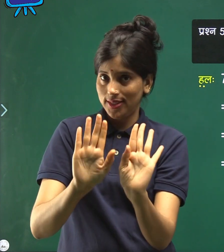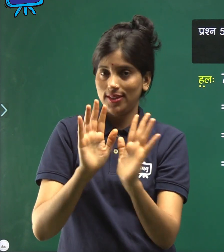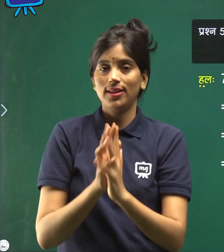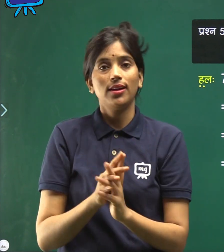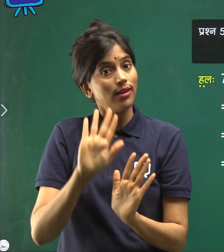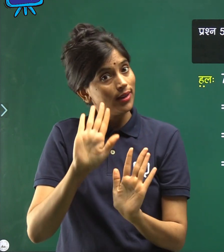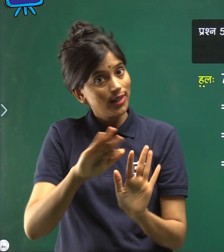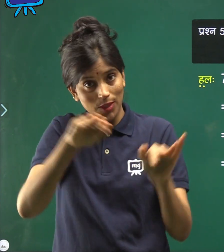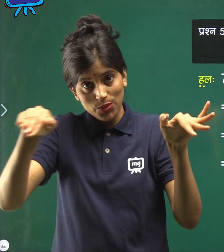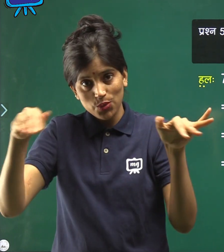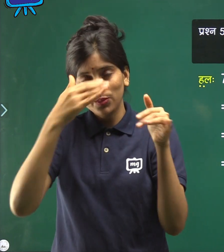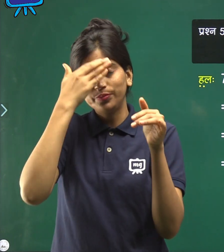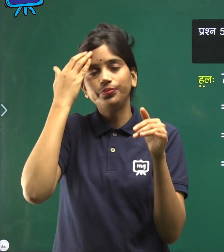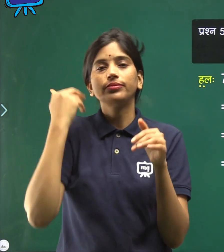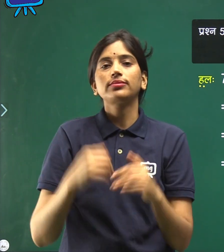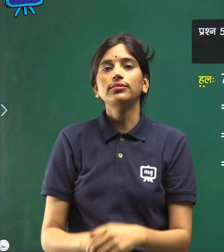ठीक है बच्चों,